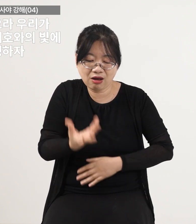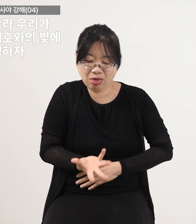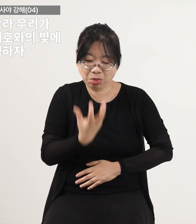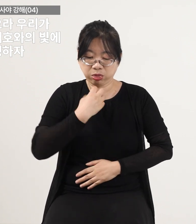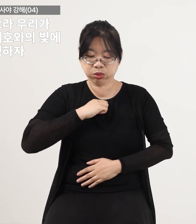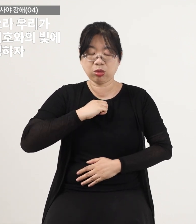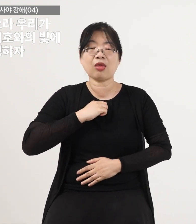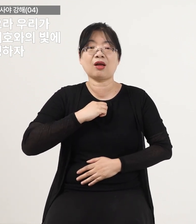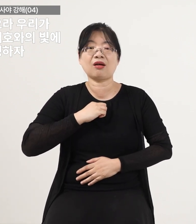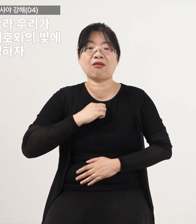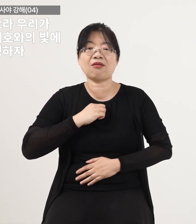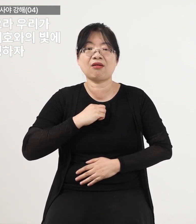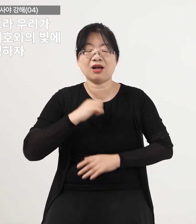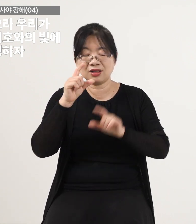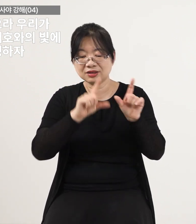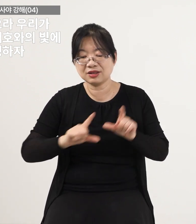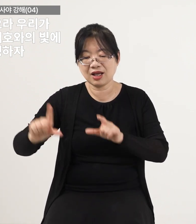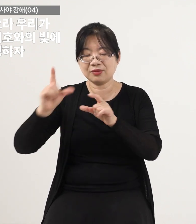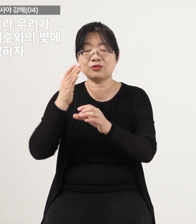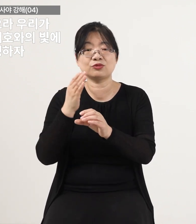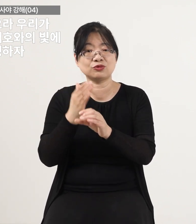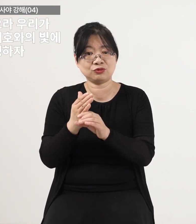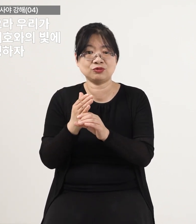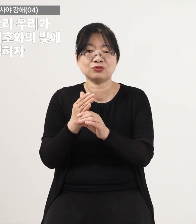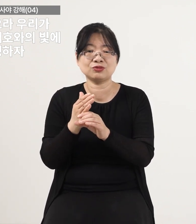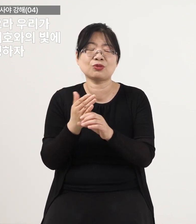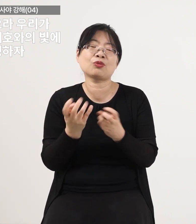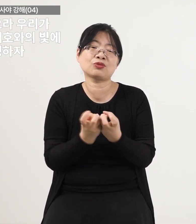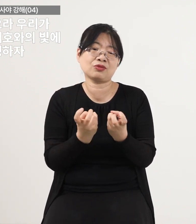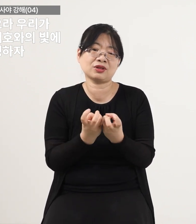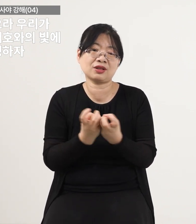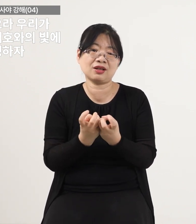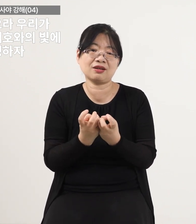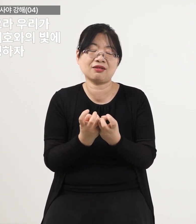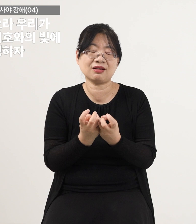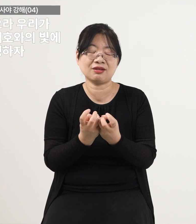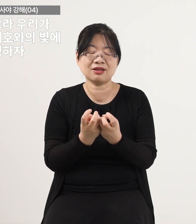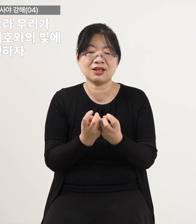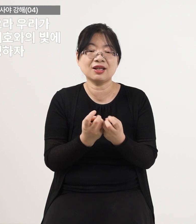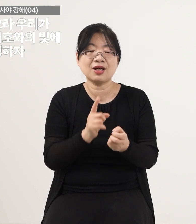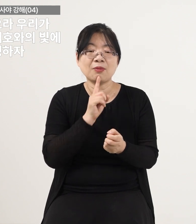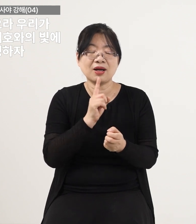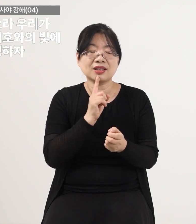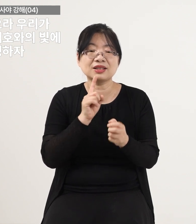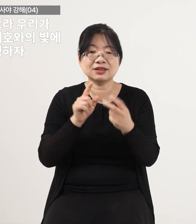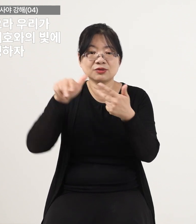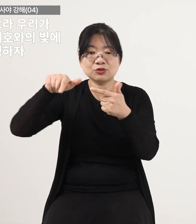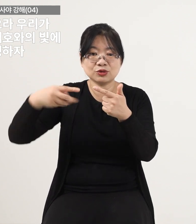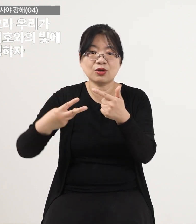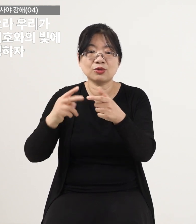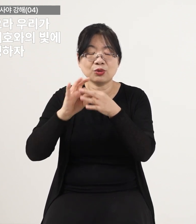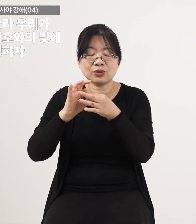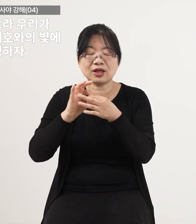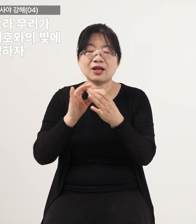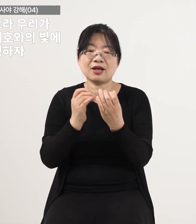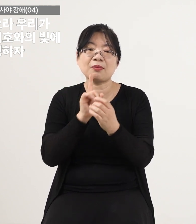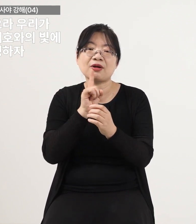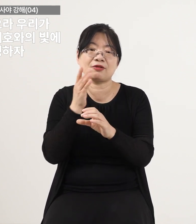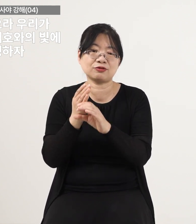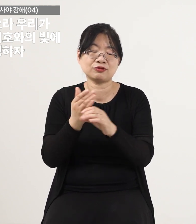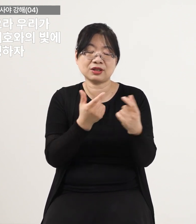집어먹는 삶을 살고 있다면, 그래서 그 얘기를 이렇게 합니다. 6절 같이 한번